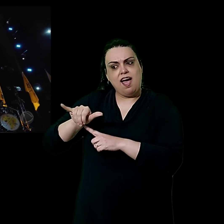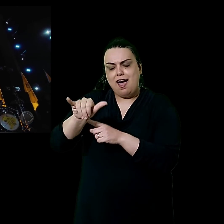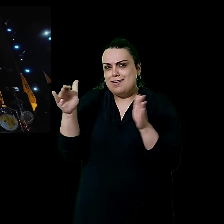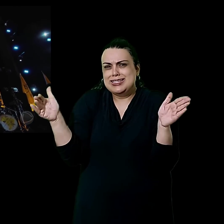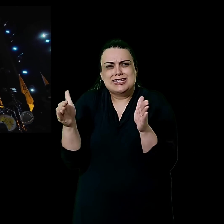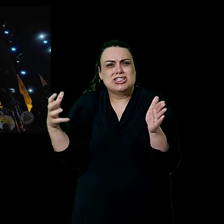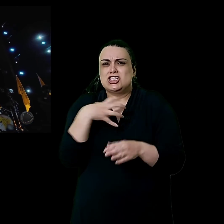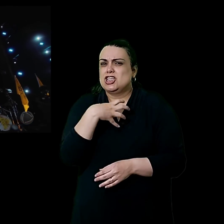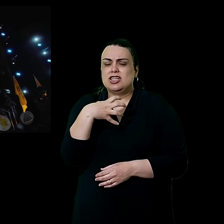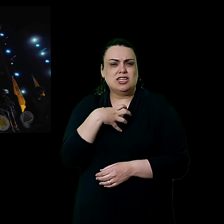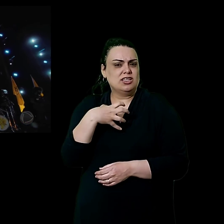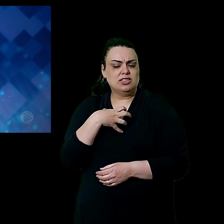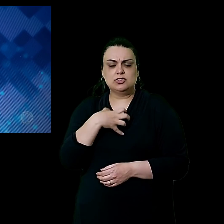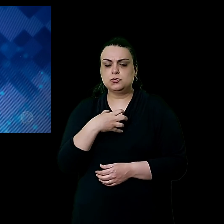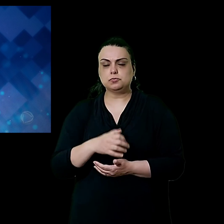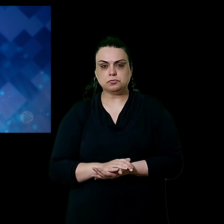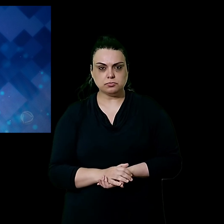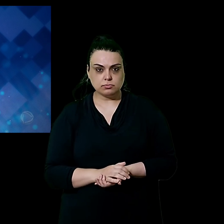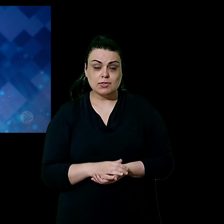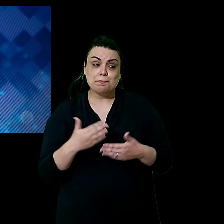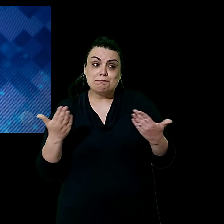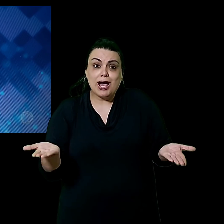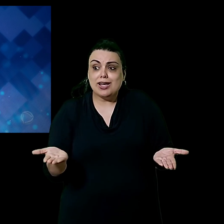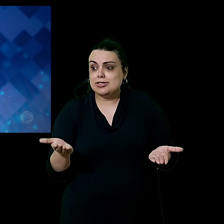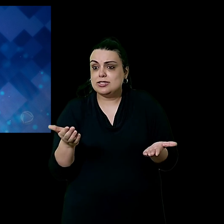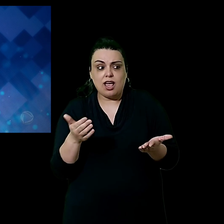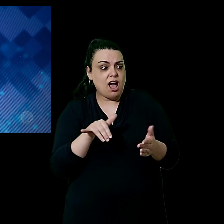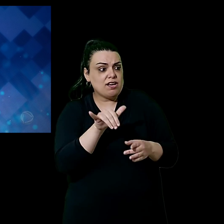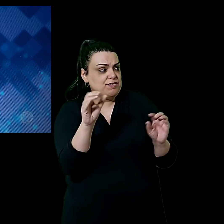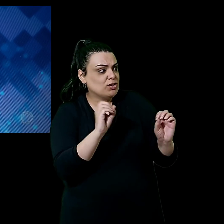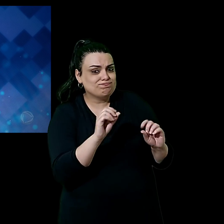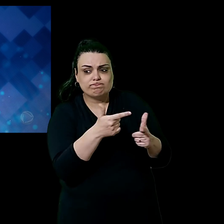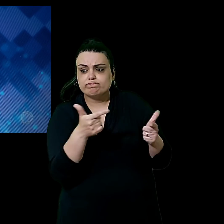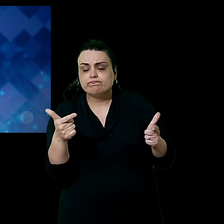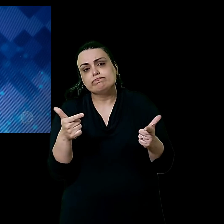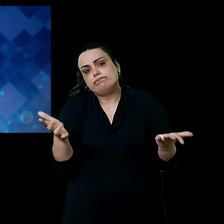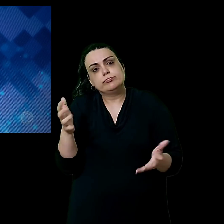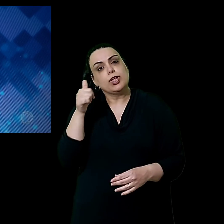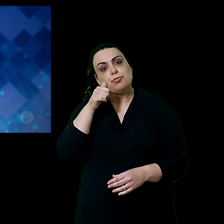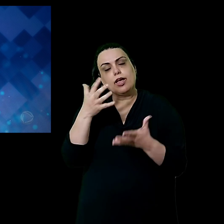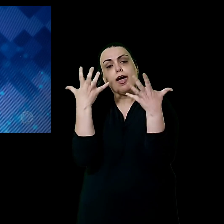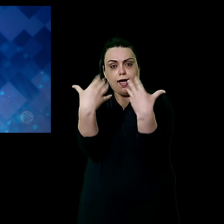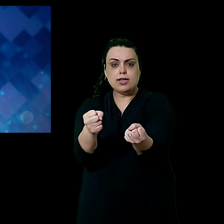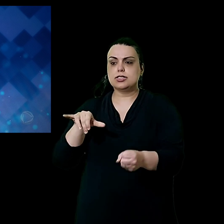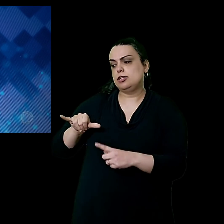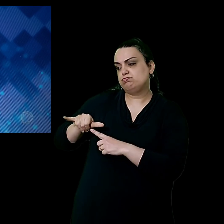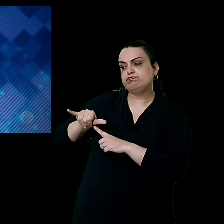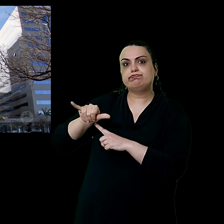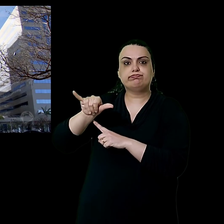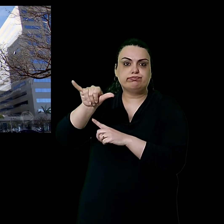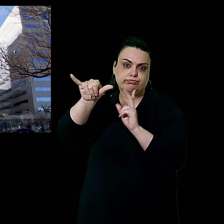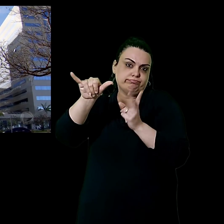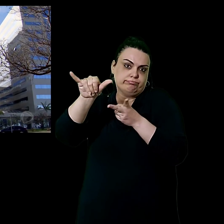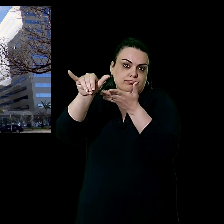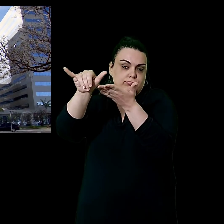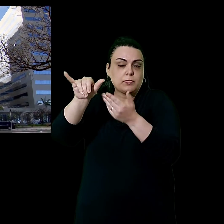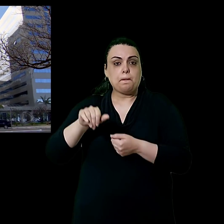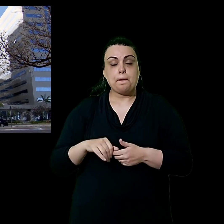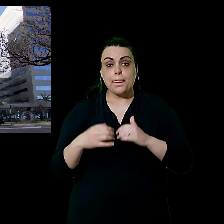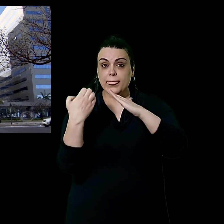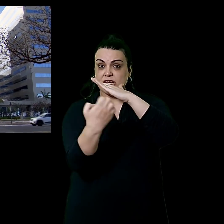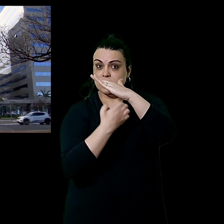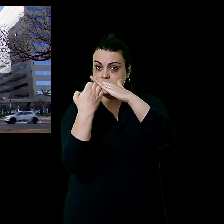em aviões daquele modelo. Por falta de outro, ela acabou embarcando naquele mesmo. A